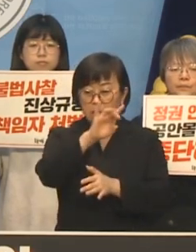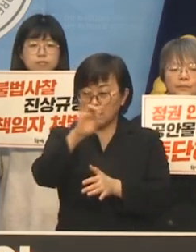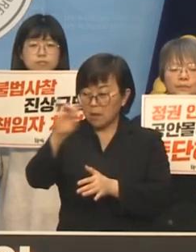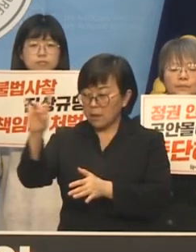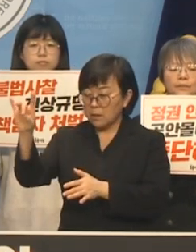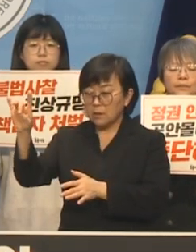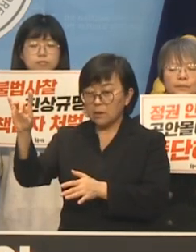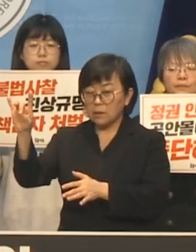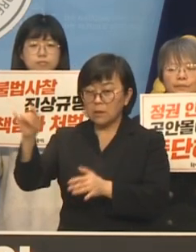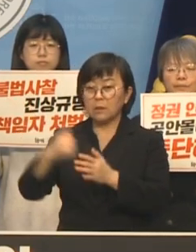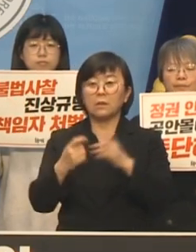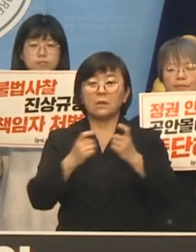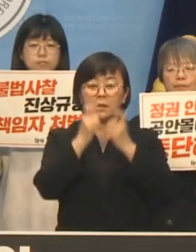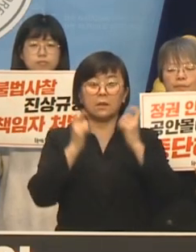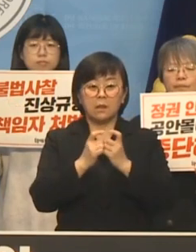하나하나,